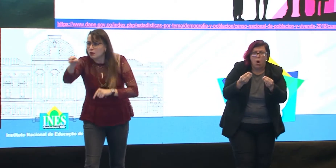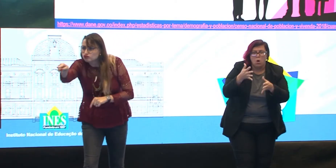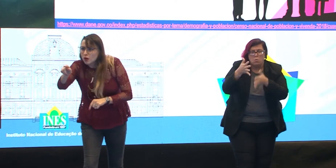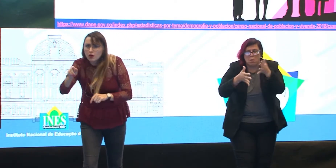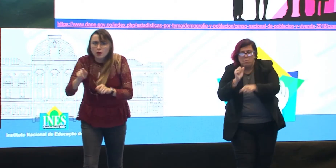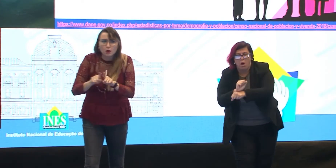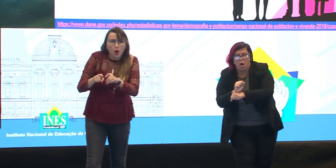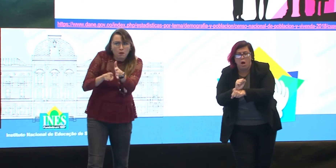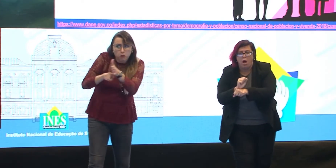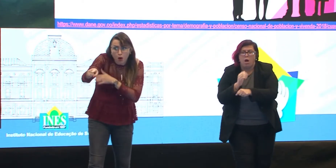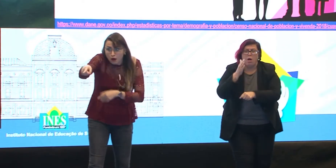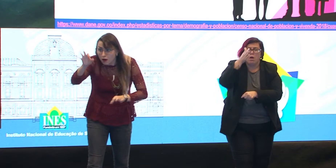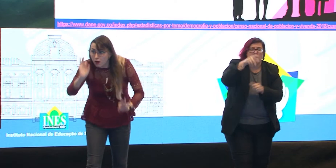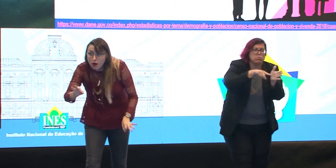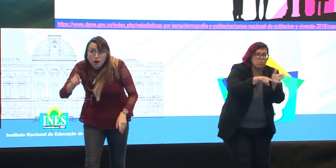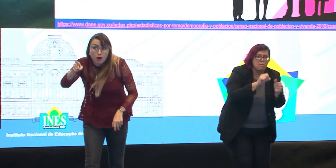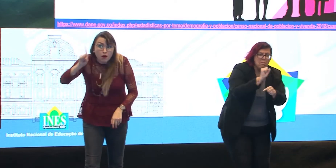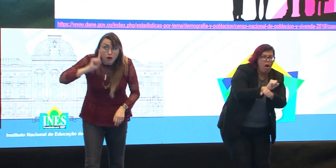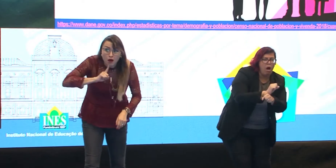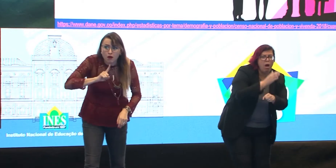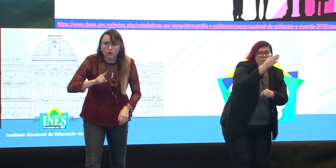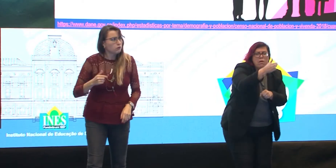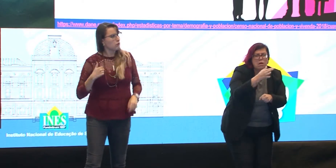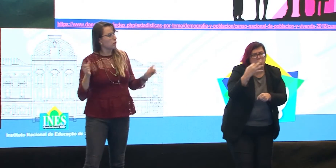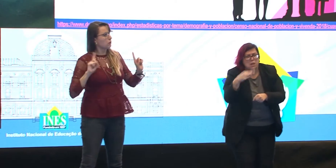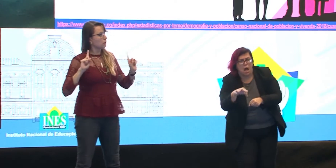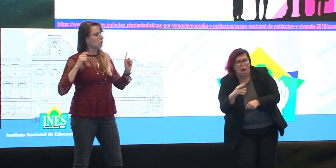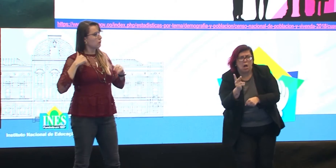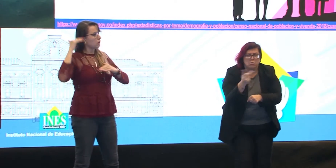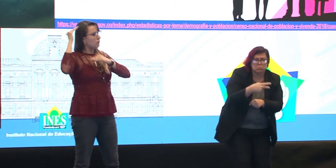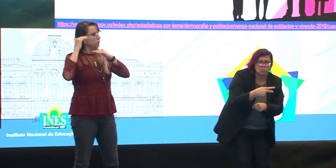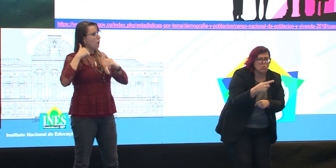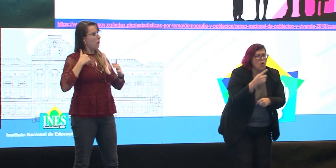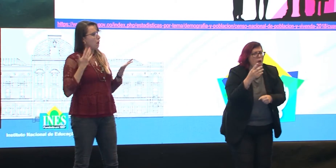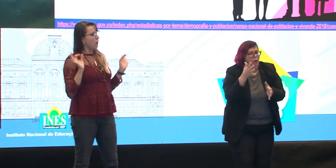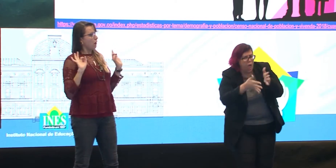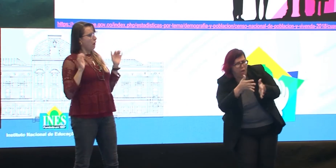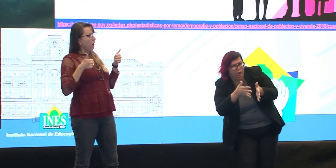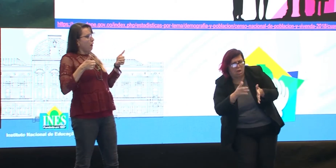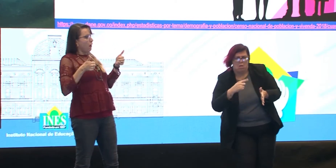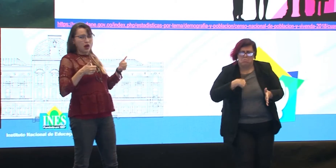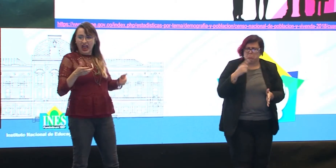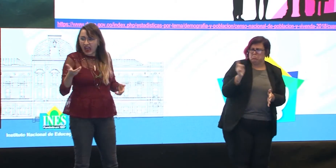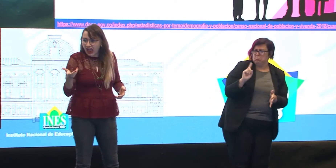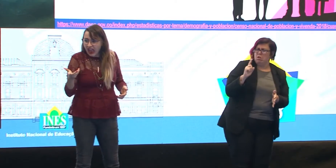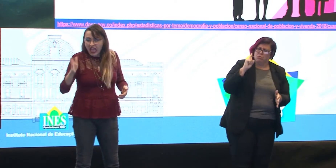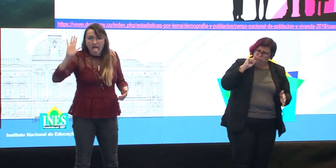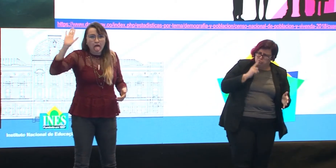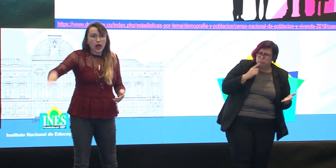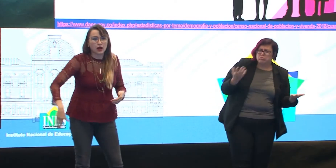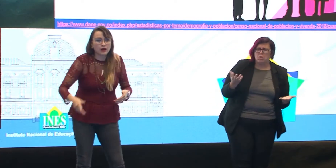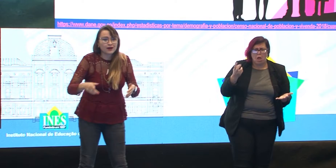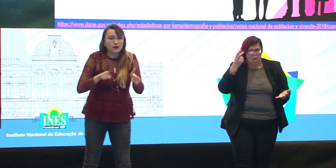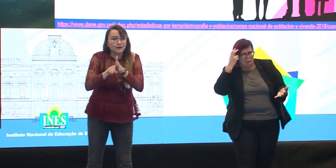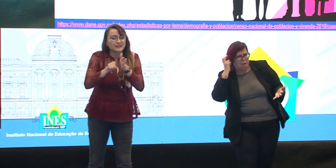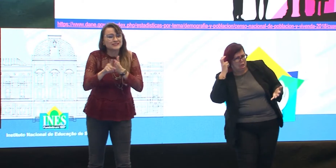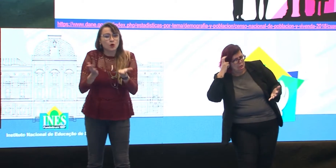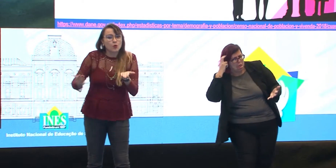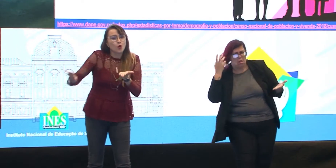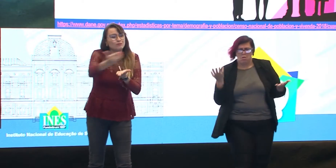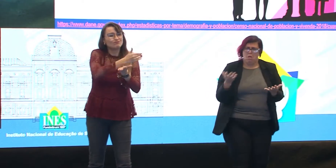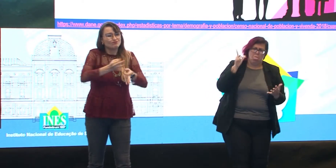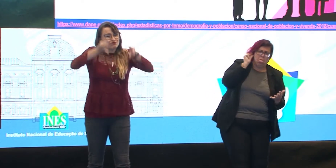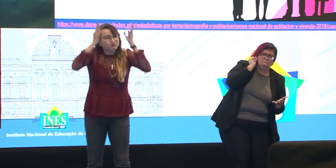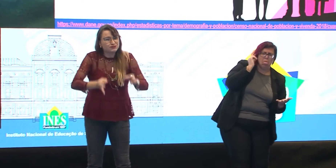isso. Mas a gente tem uma dificuldade. A Elisângela, aliás, anteriormente tinha falado com relação